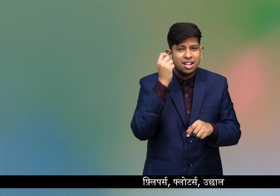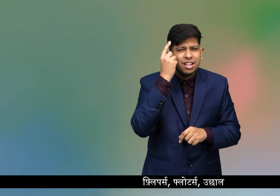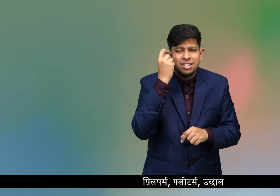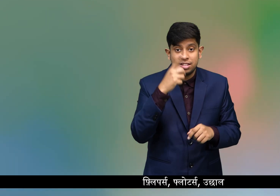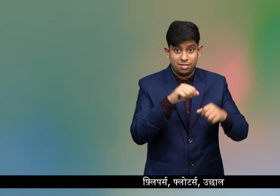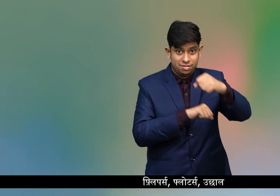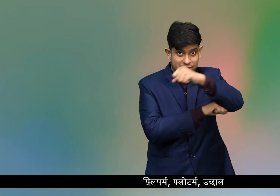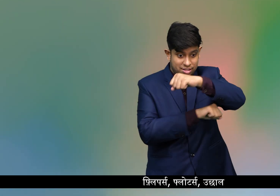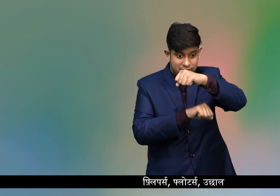फ्लिपर्स,